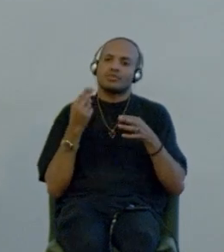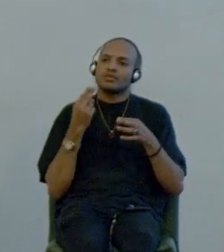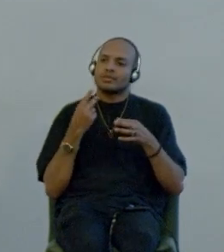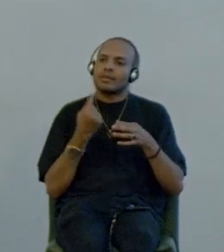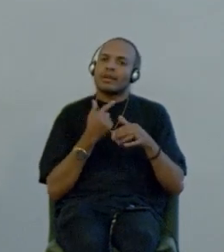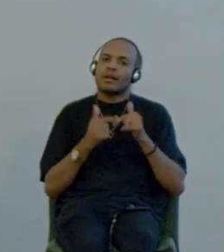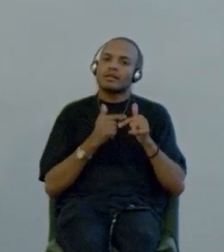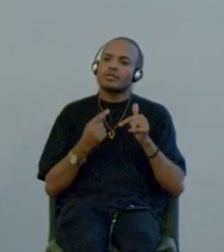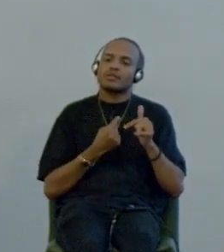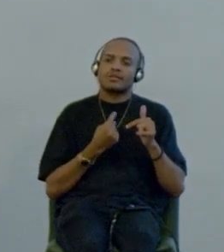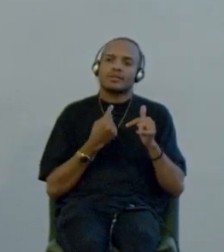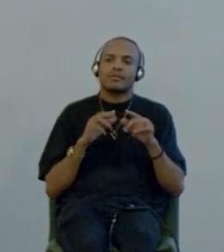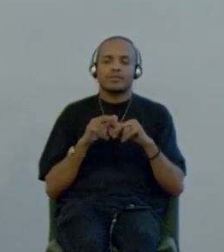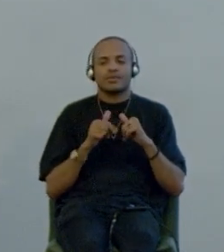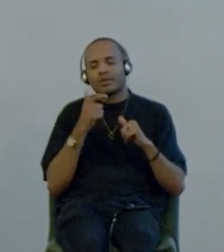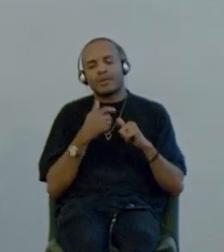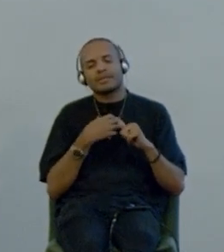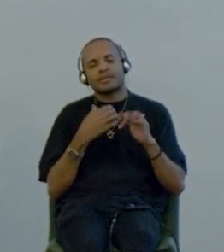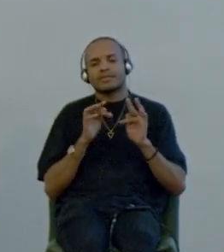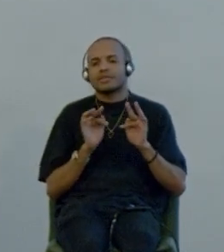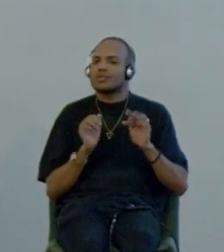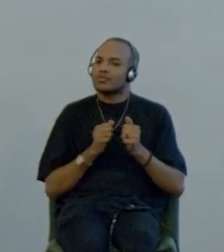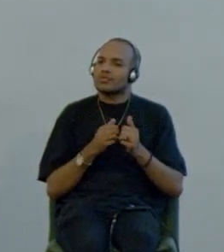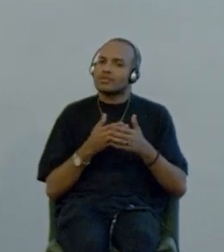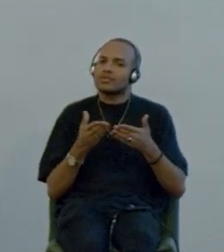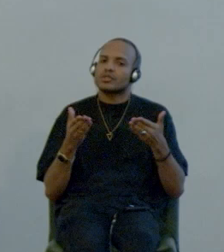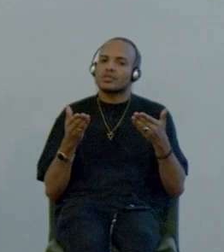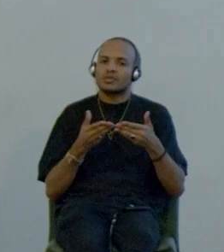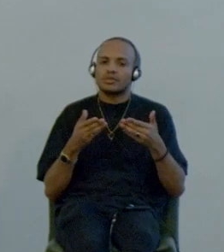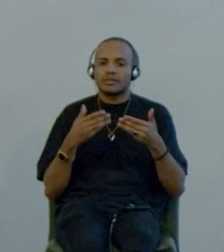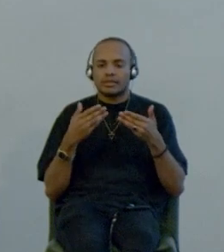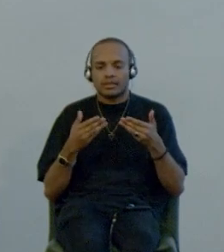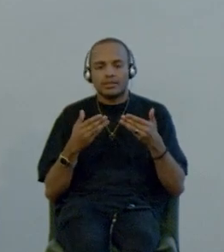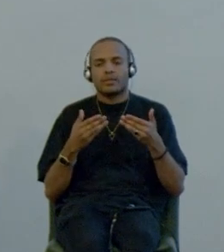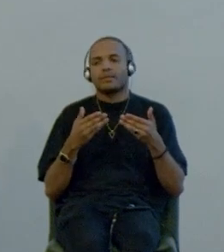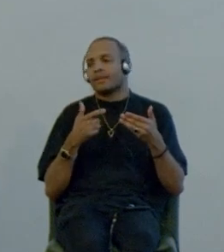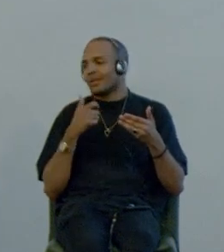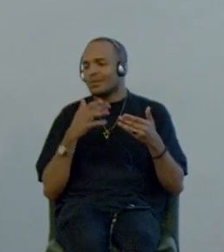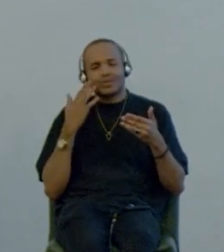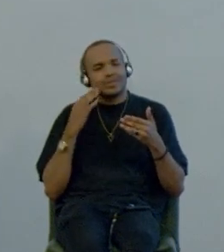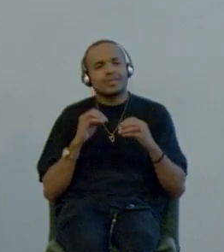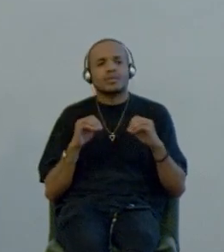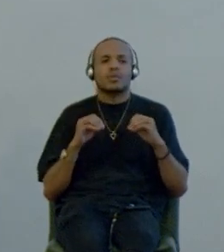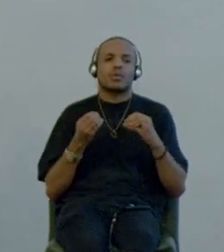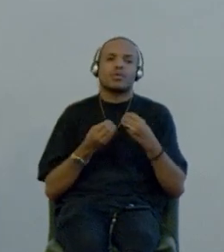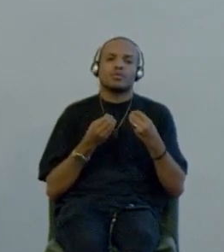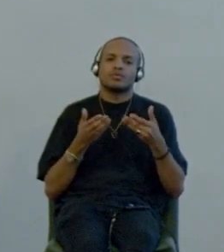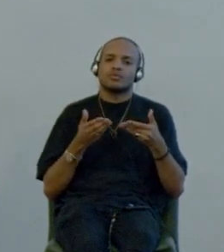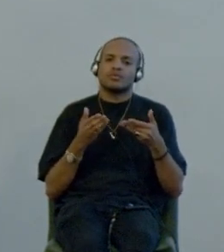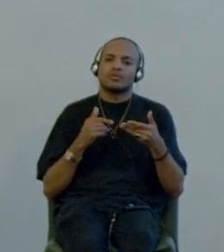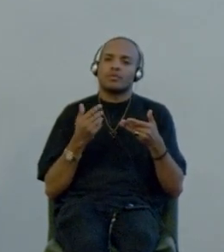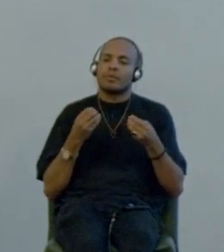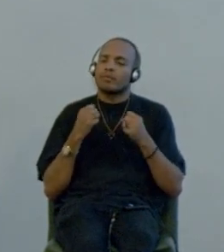d'être là ce soir. Je ne comprends plus comment on peut signer aujourd'hui un livre tout seul. Je ne comprends plus. Au théâtre, on ne sait pas faire déjà.